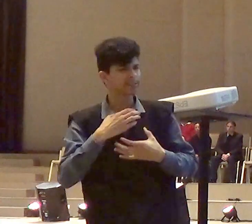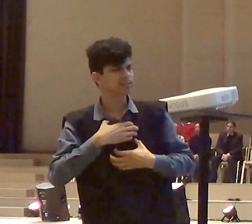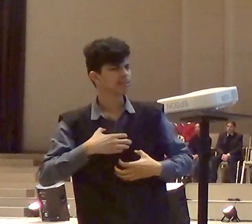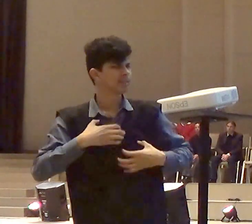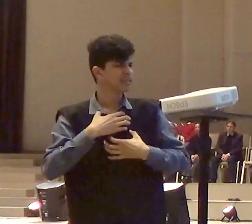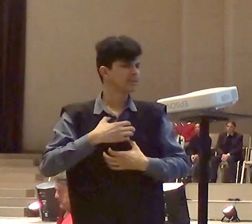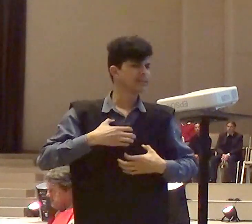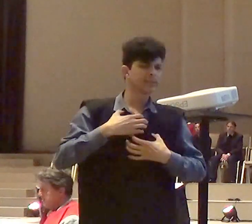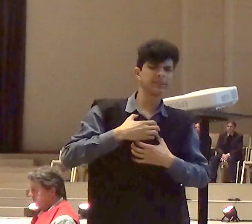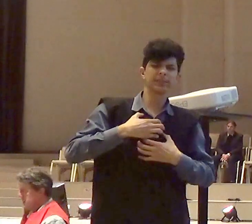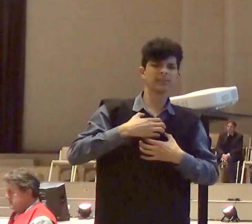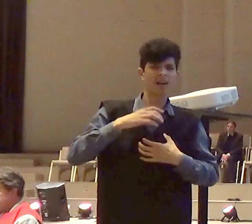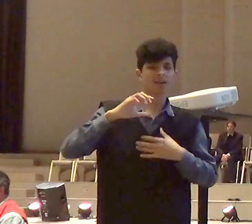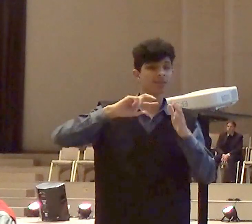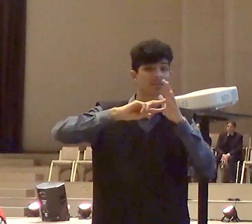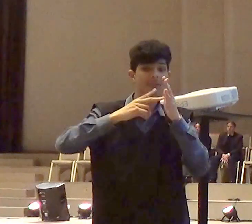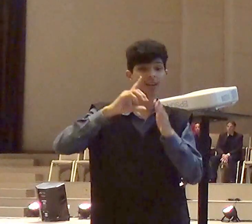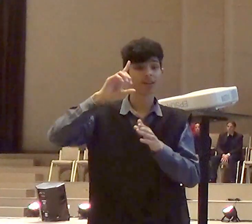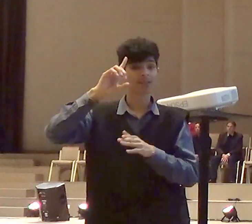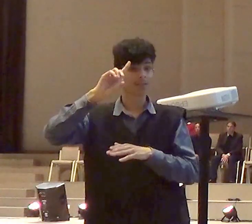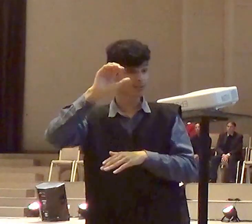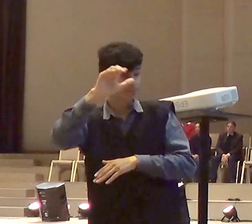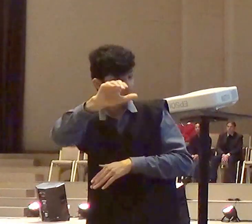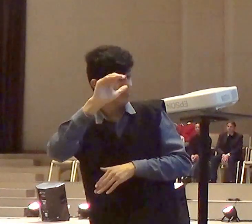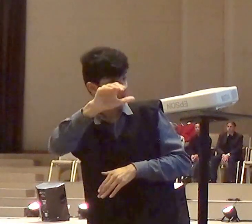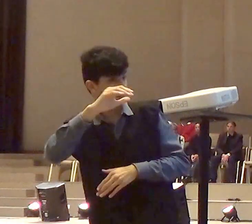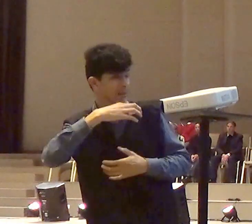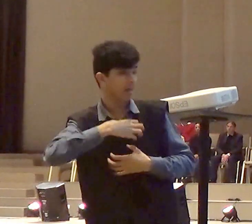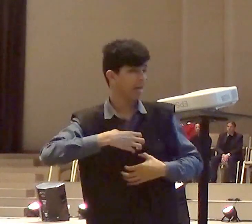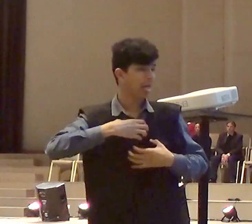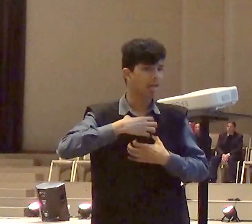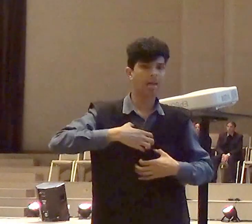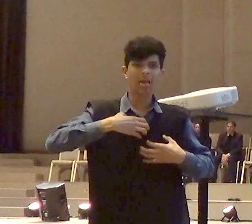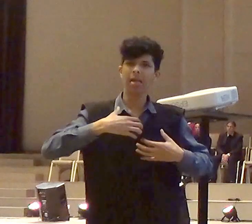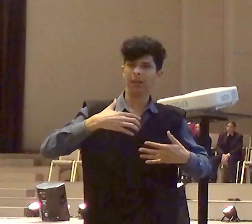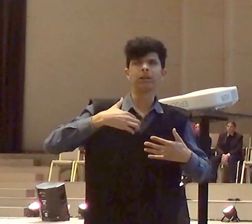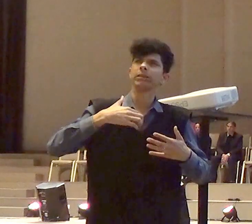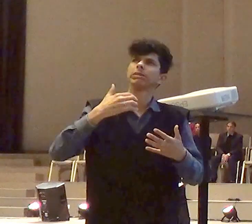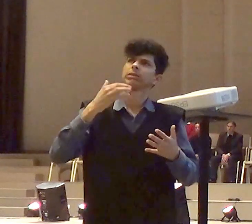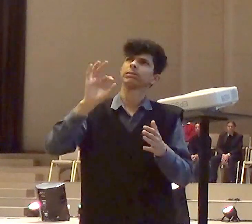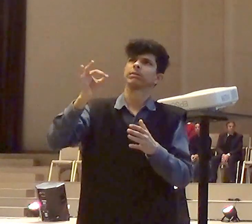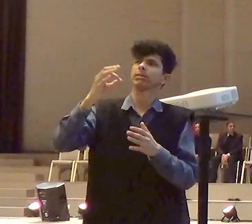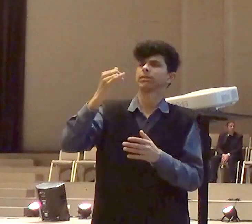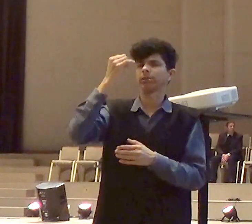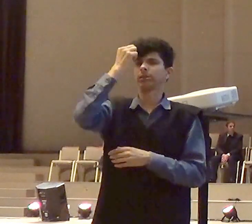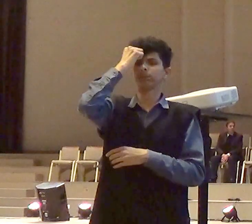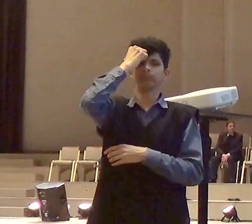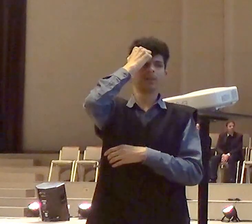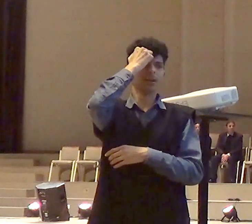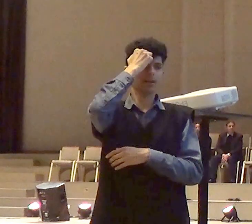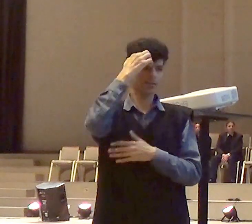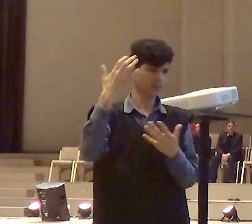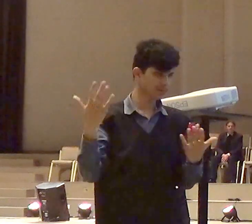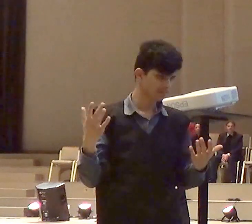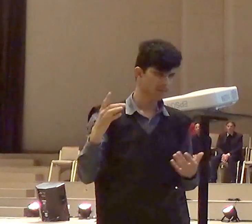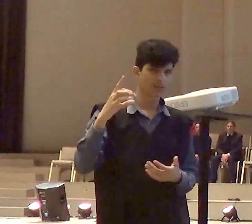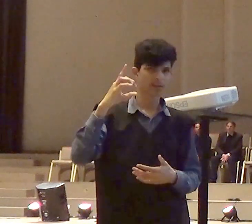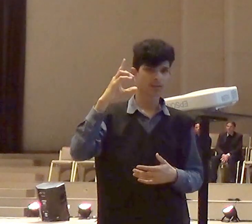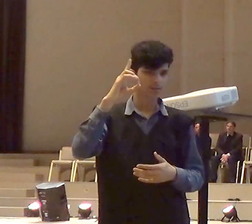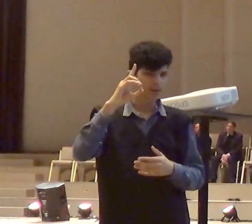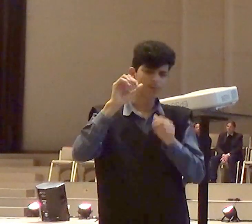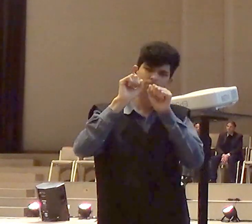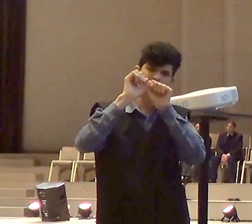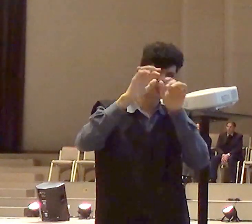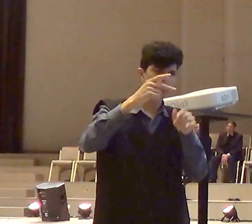nos teus olhos na tua vida no seu relacionamento com ele no seu sentimentos